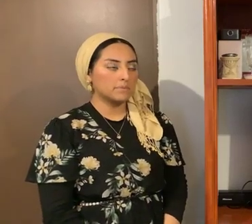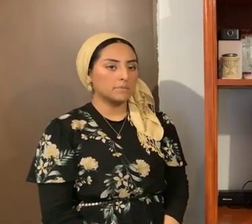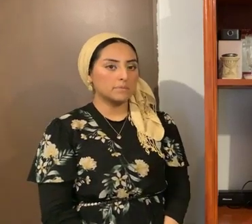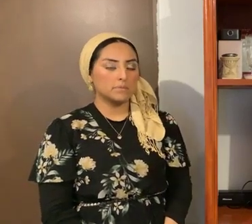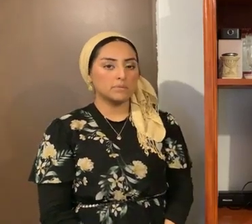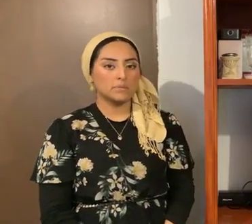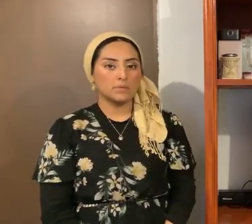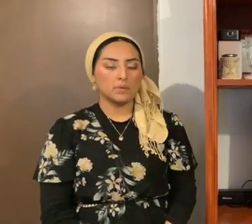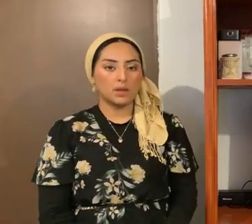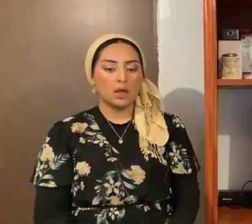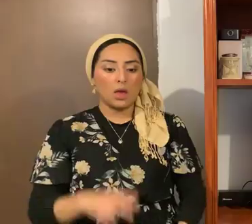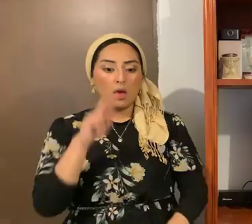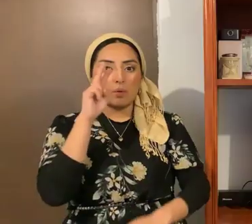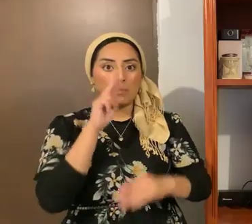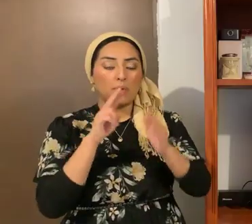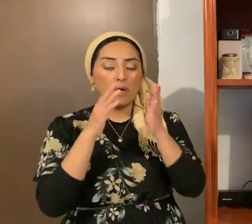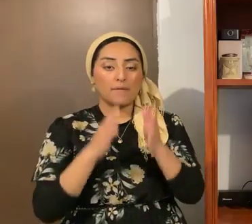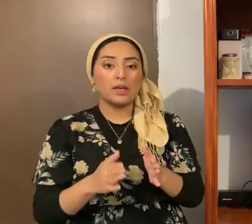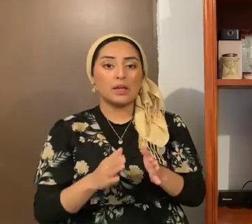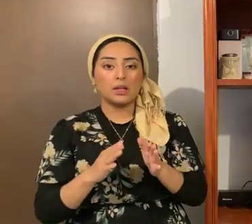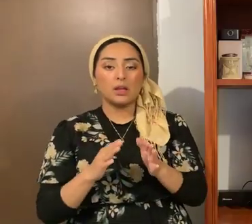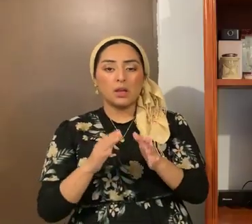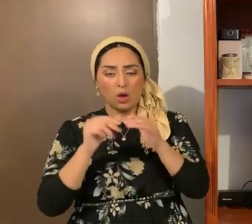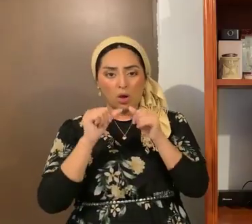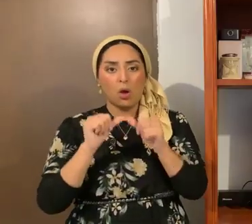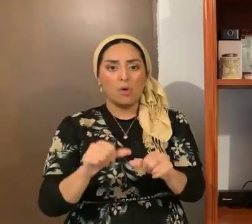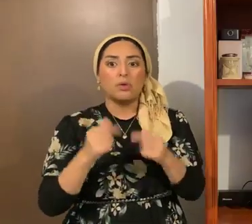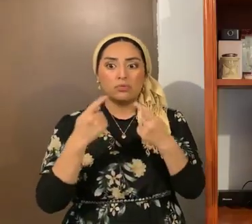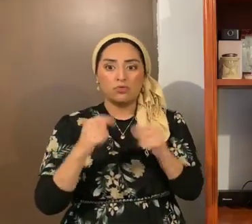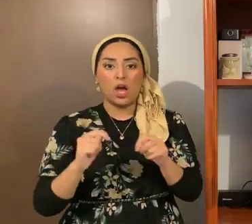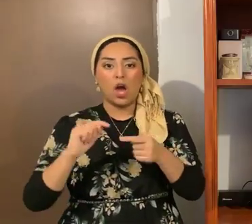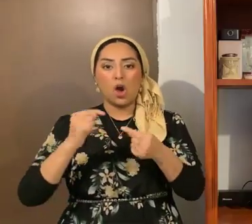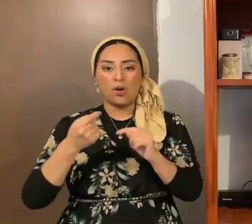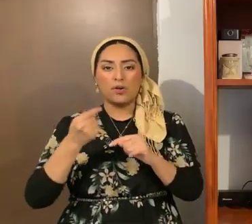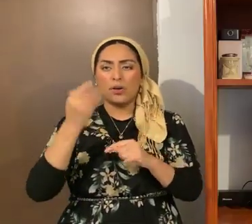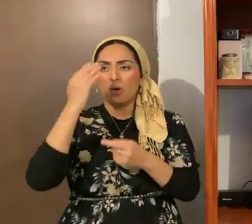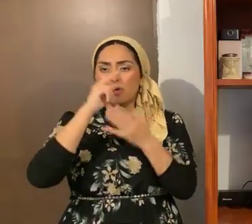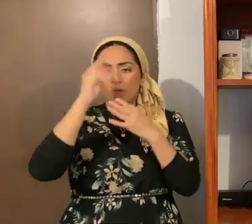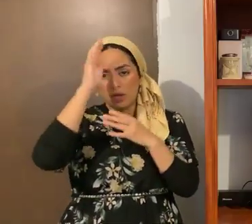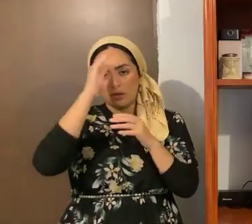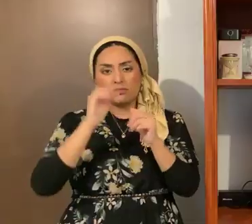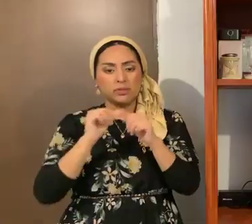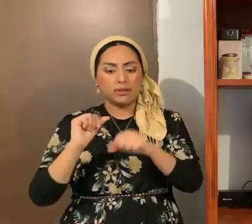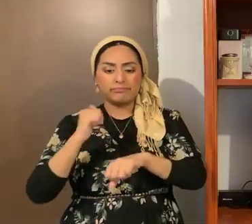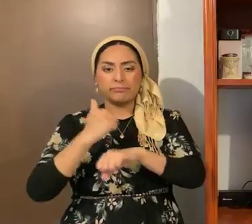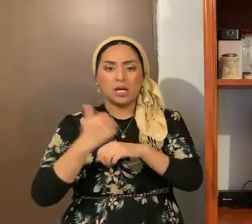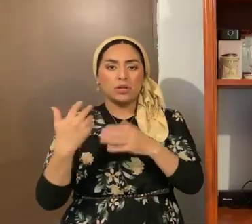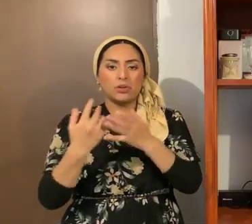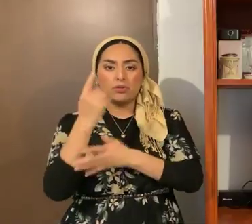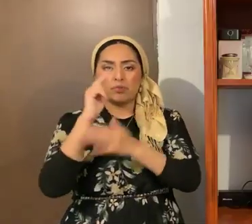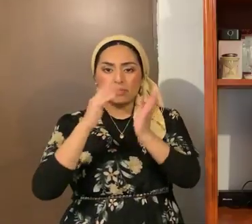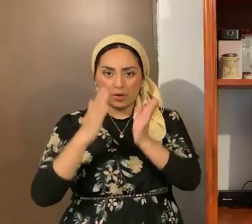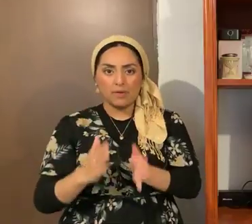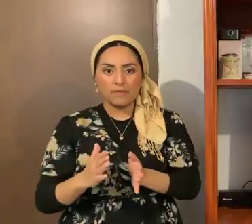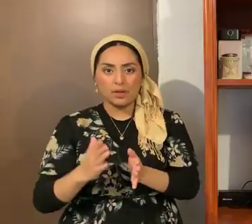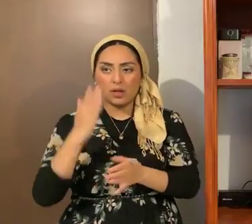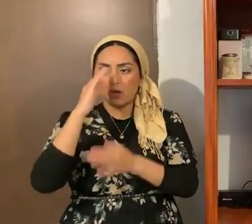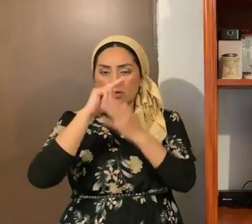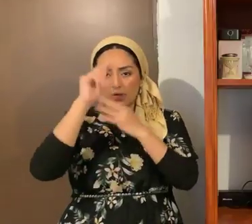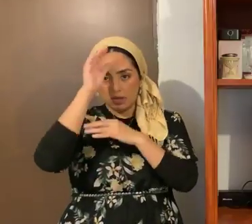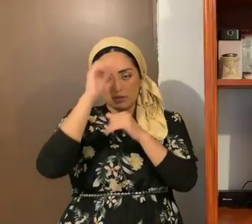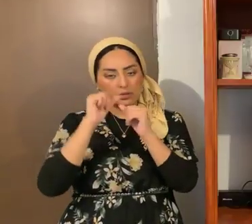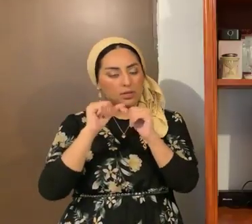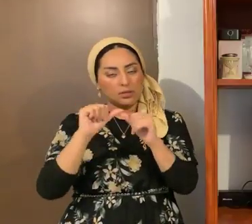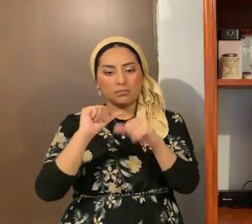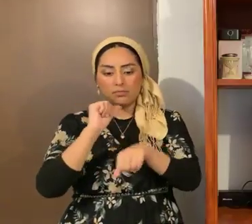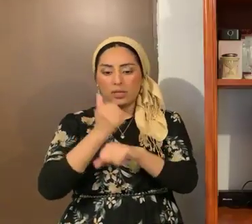Entonces siempre el profeta va a ser atacado en cualquier tiempo, siempre, siempre. El Eterno seguirá levantando profetas. El Eterno seguirá